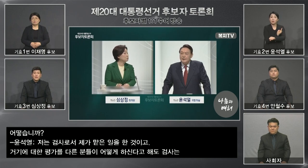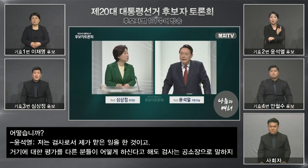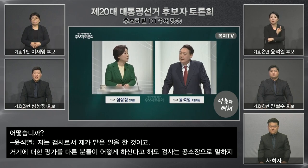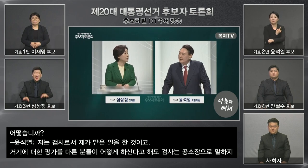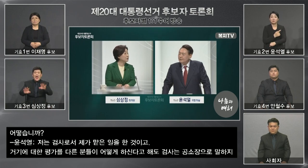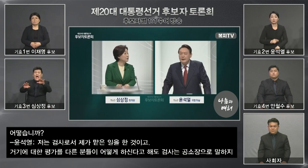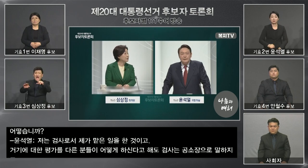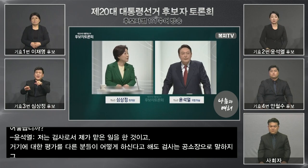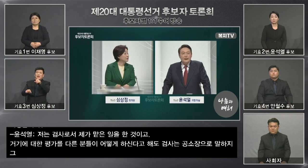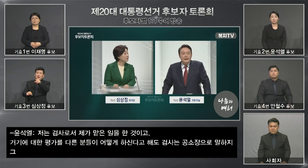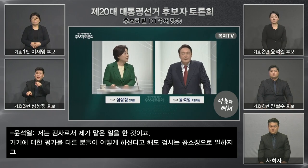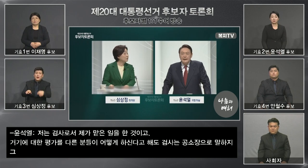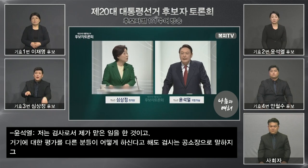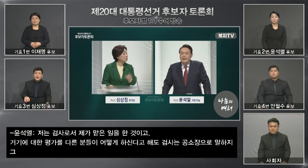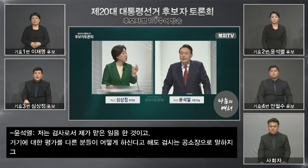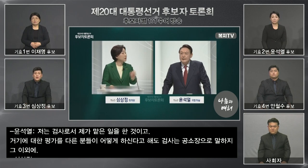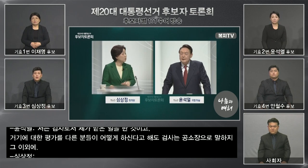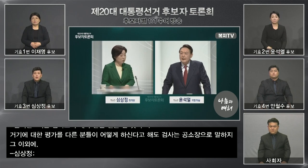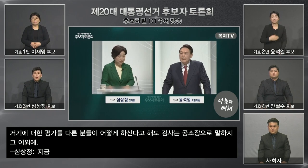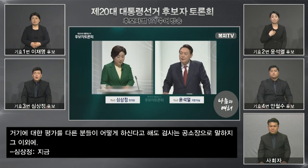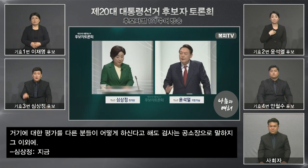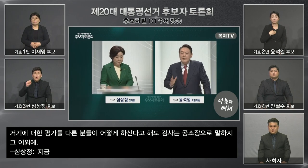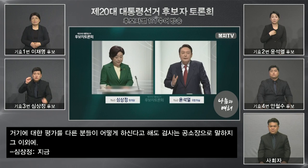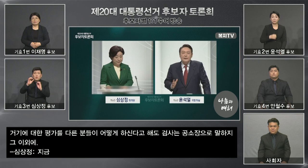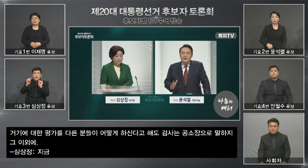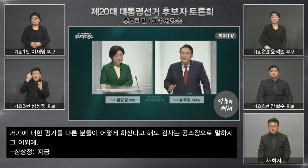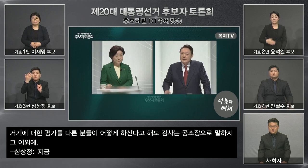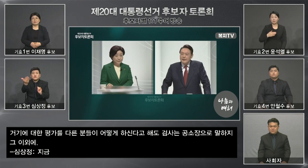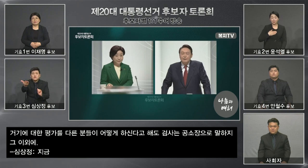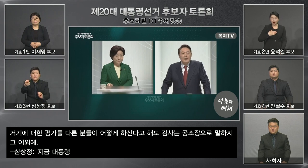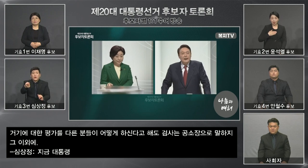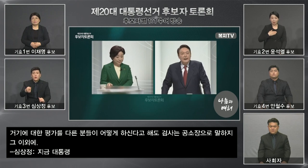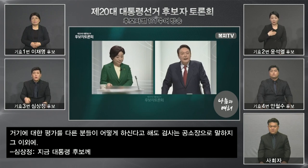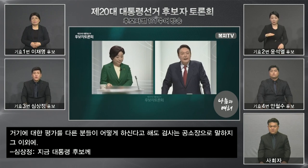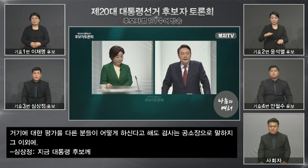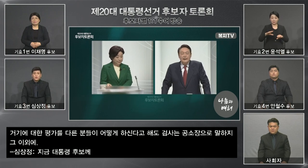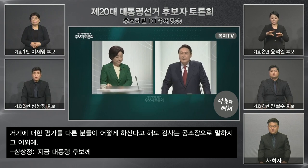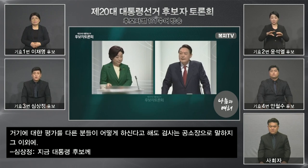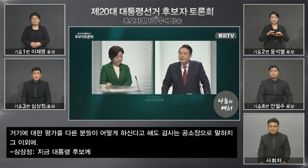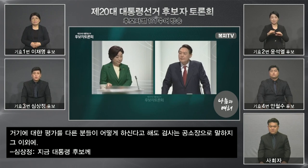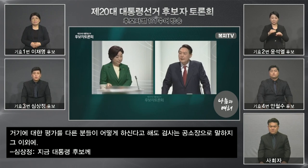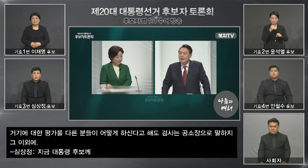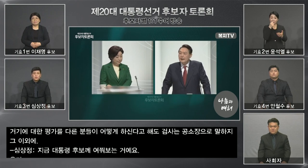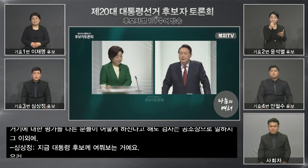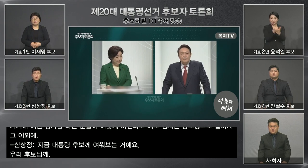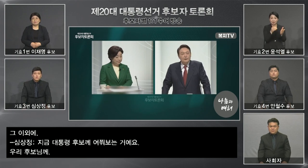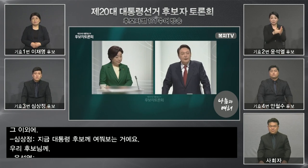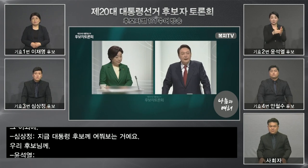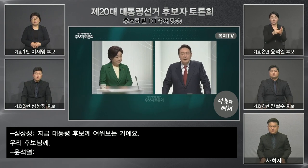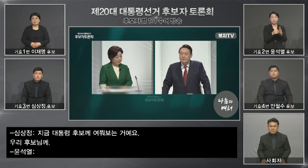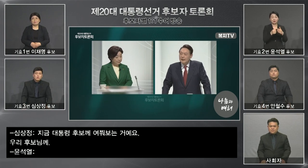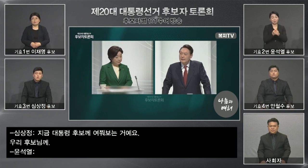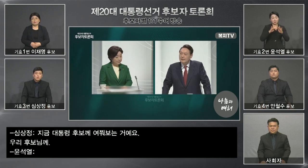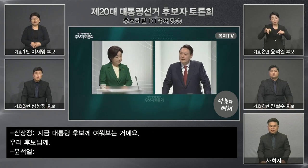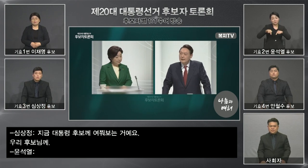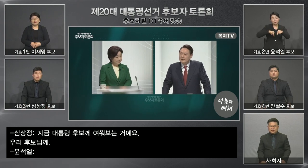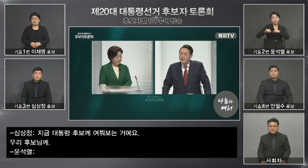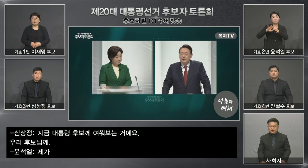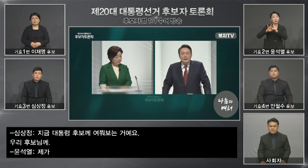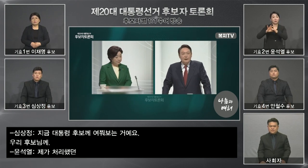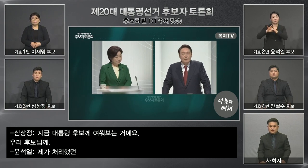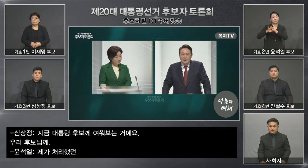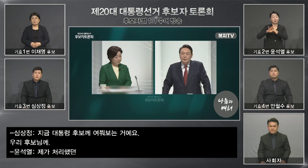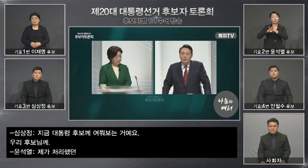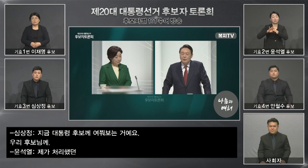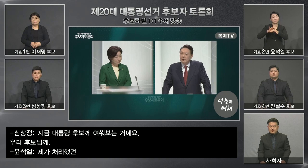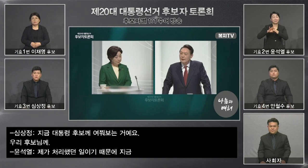후보께 여쭤볼까요? 생각합니다. 우리 후보님께 문의... 제가 처리했던 일이기 때문에 지금 제가 아무리 정치에 발을